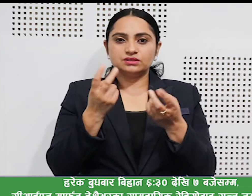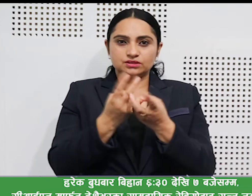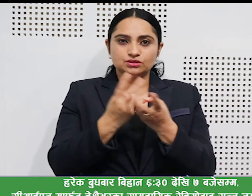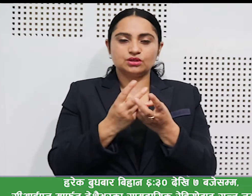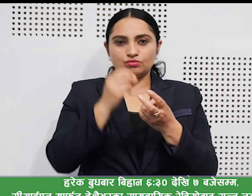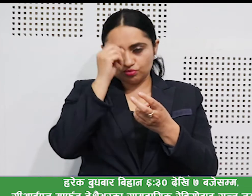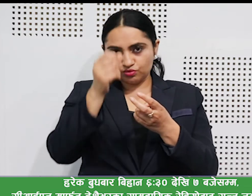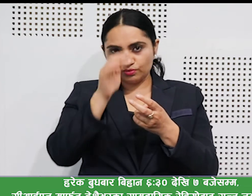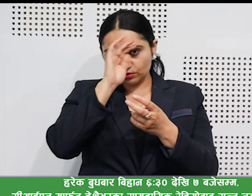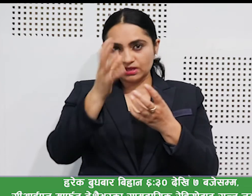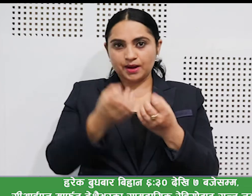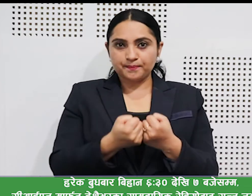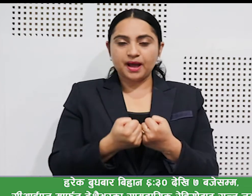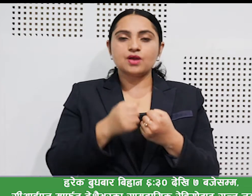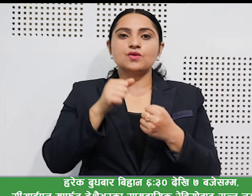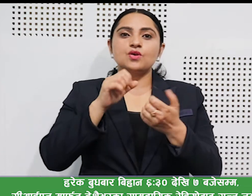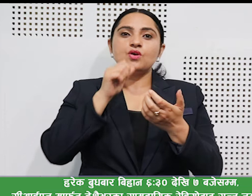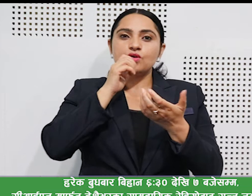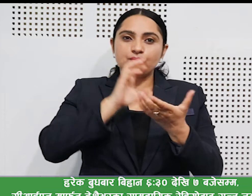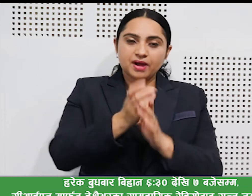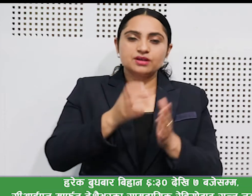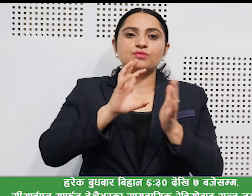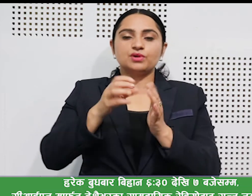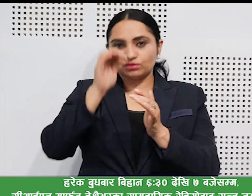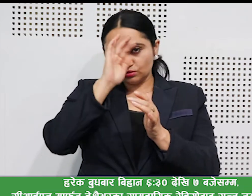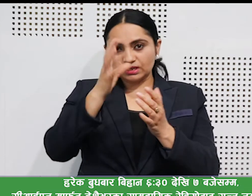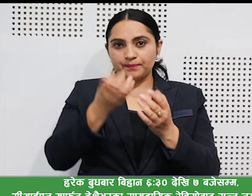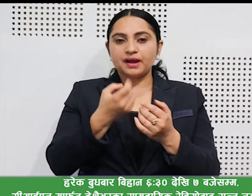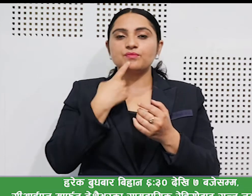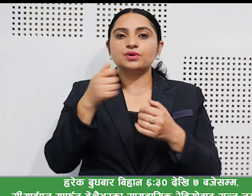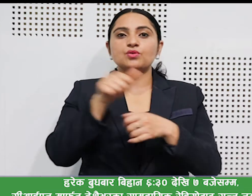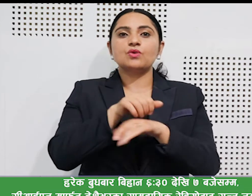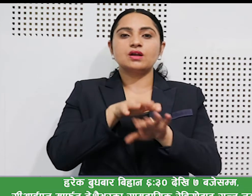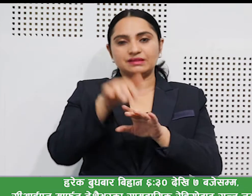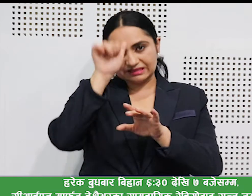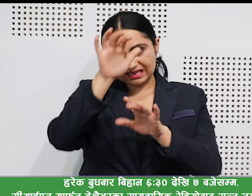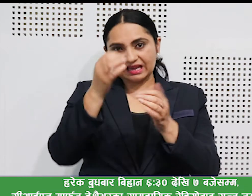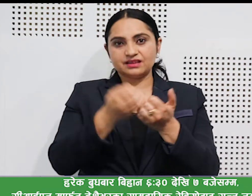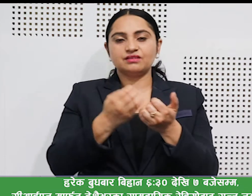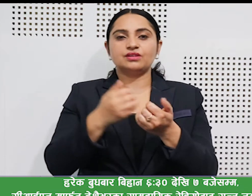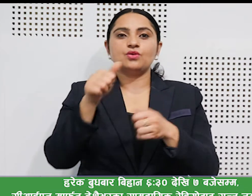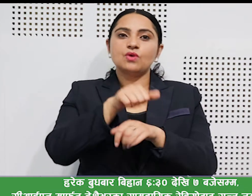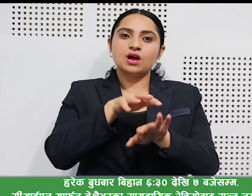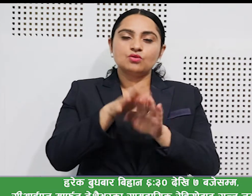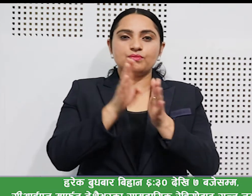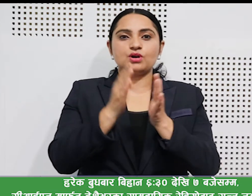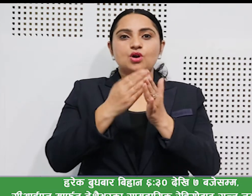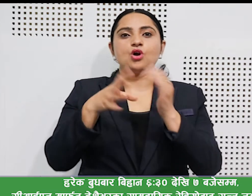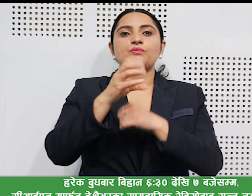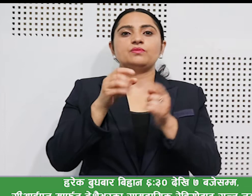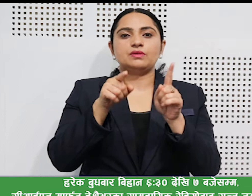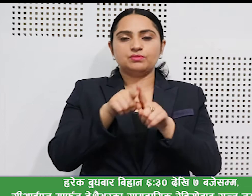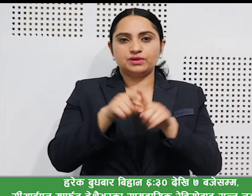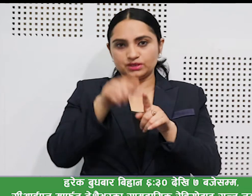पूर्व सूचना आयो बाढीको अथवा पहिरोको, त्यस्तो खालको सूचना आयो भने पनि उहाँहरूलाई जानकारी गराउने र उहाँहरू मार्फत परिवारमा पनि पुर्याउने